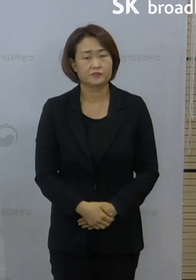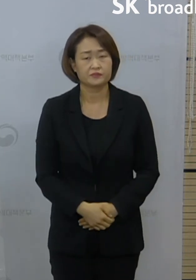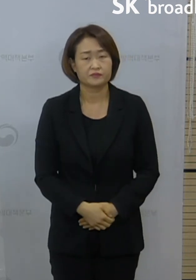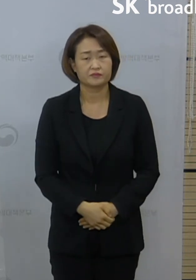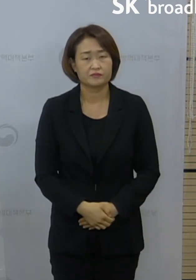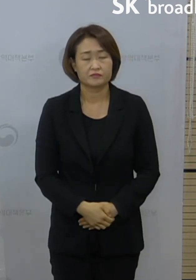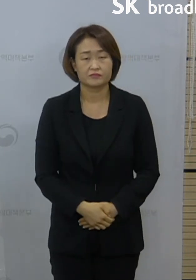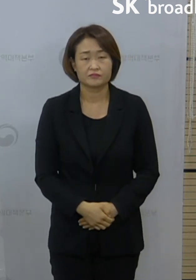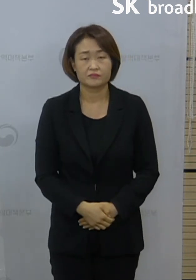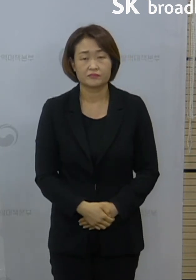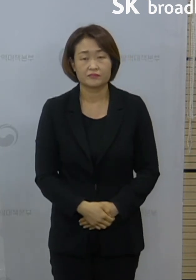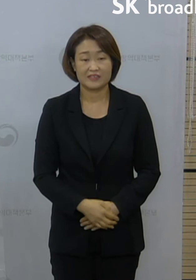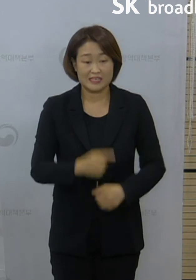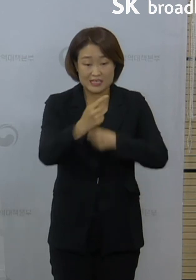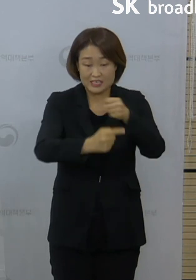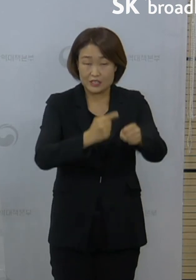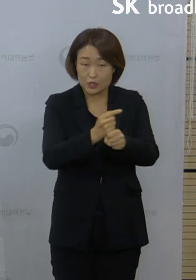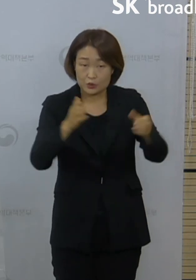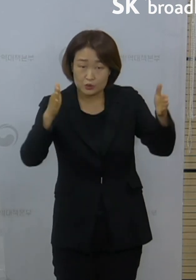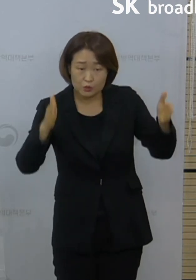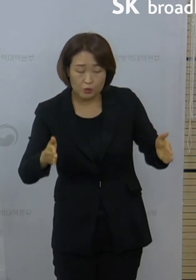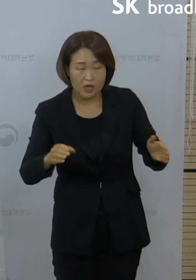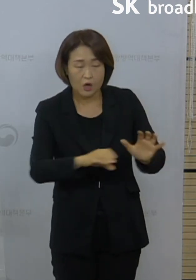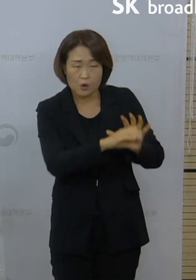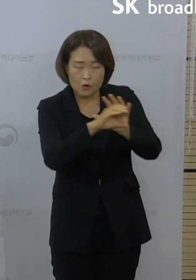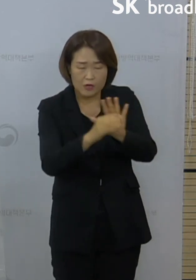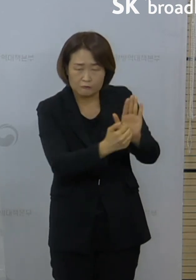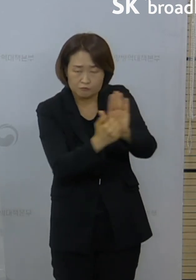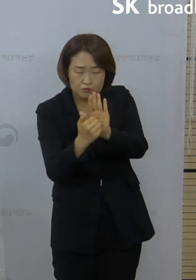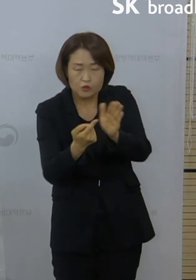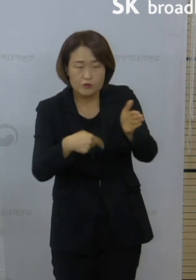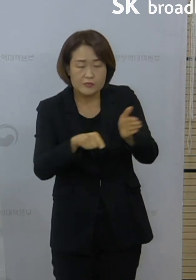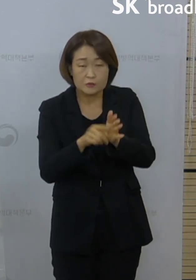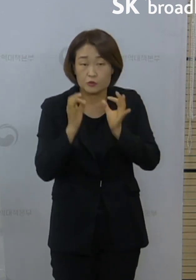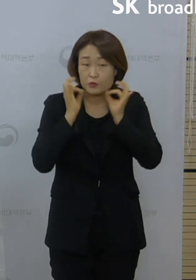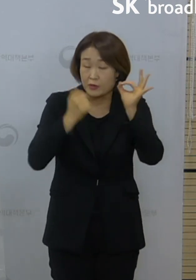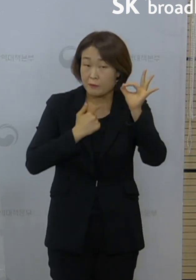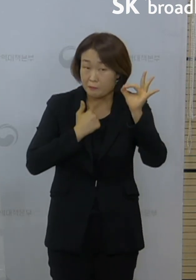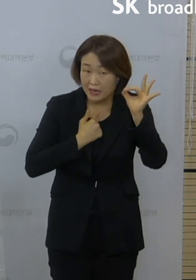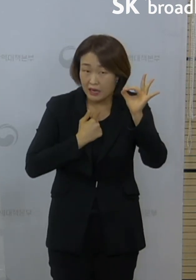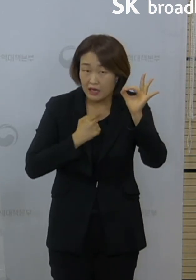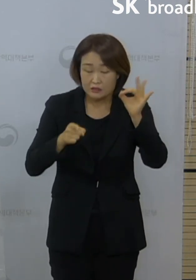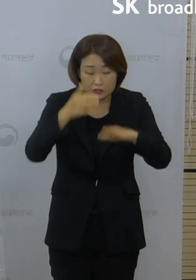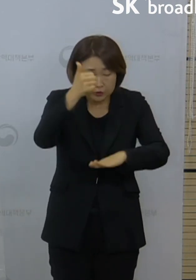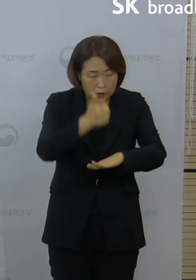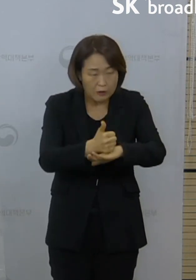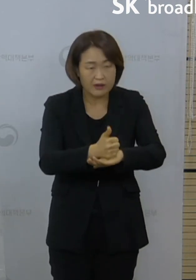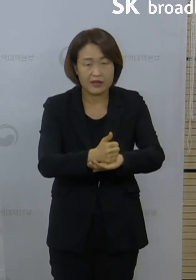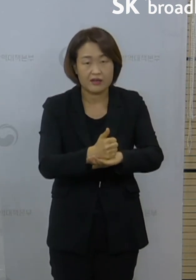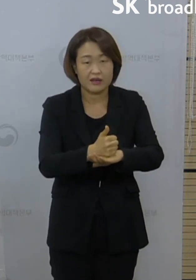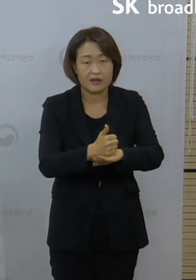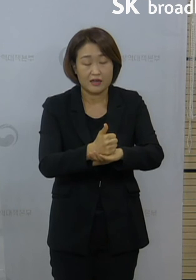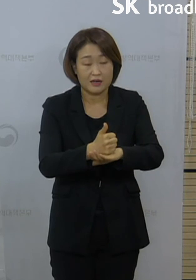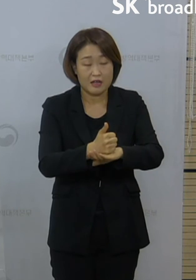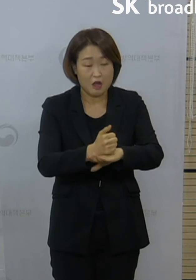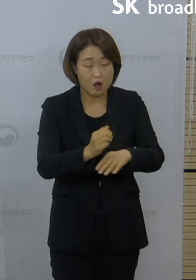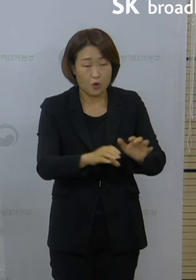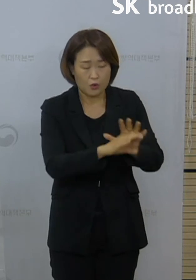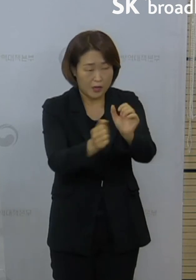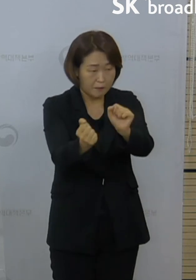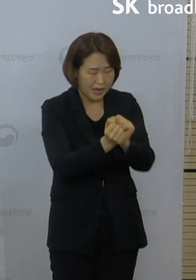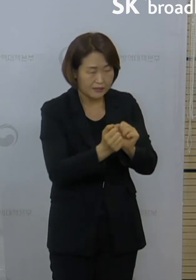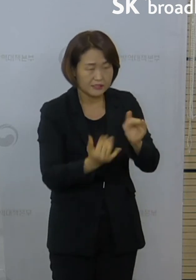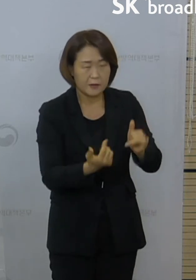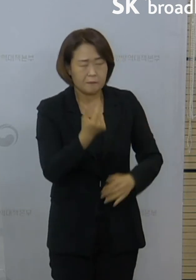우리는 지난 1년간 그러나 이 굴을 겪으면서 확진 자를 빨리 찾고 접촉자 를 신속하게